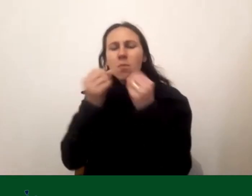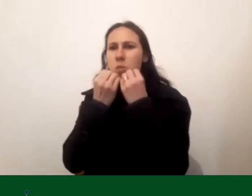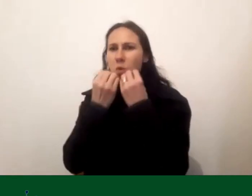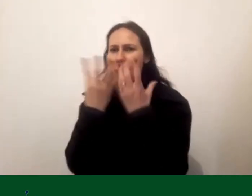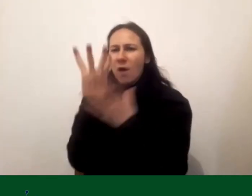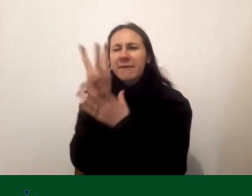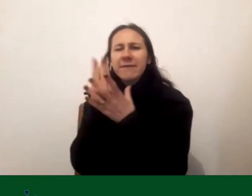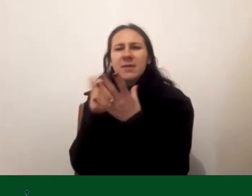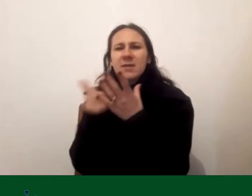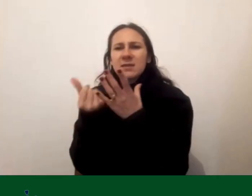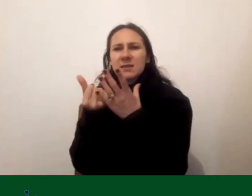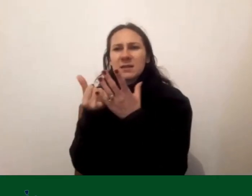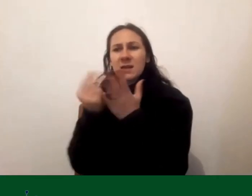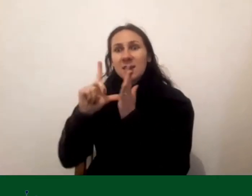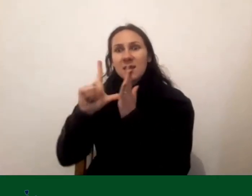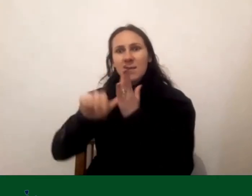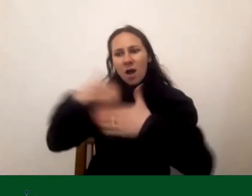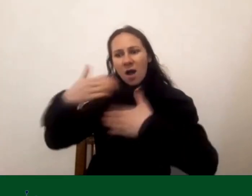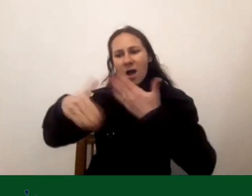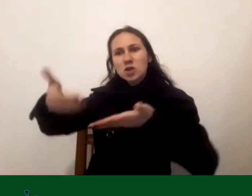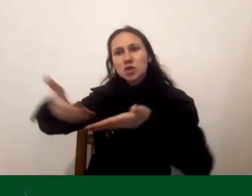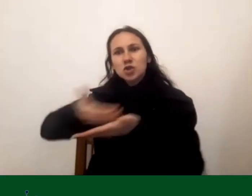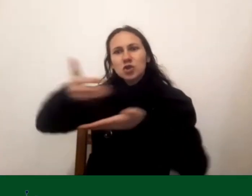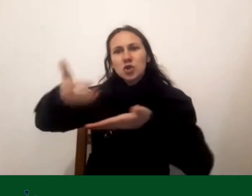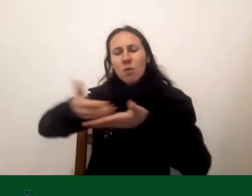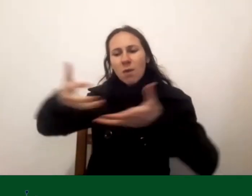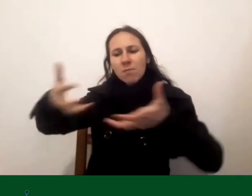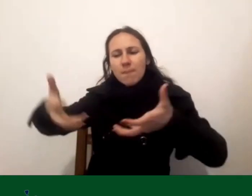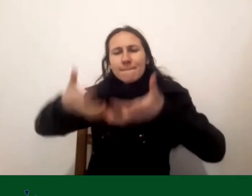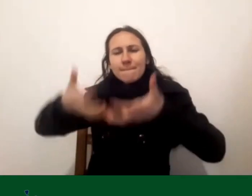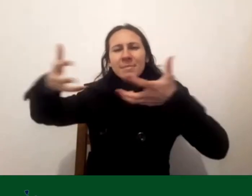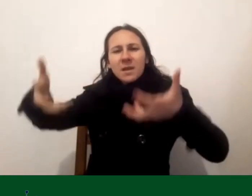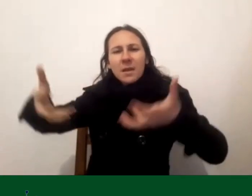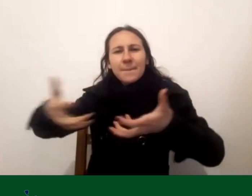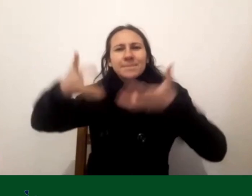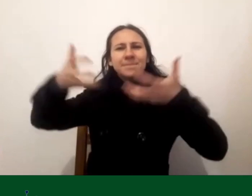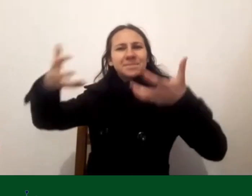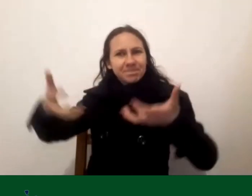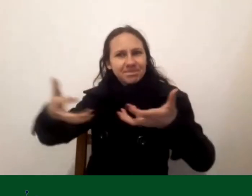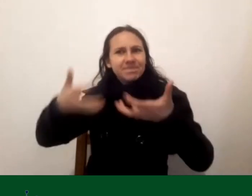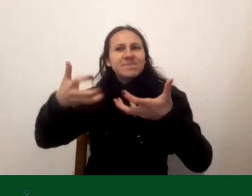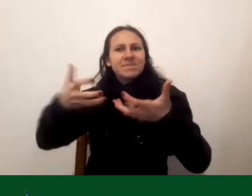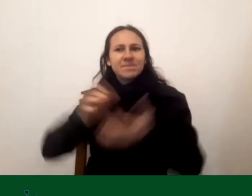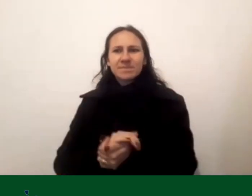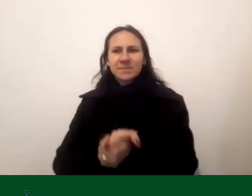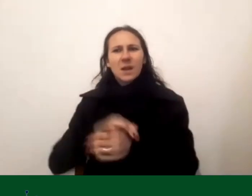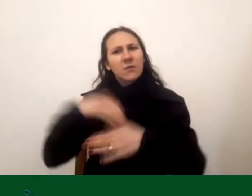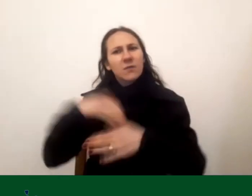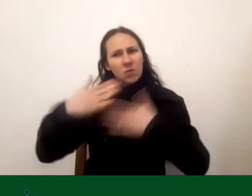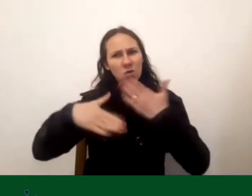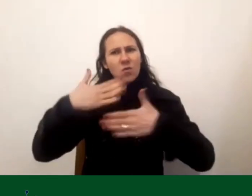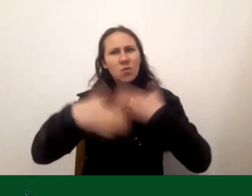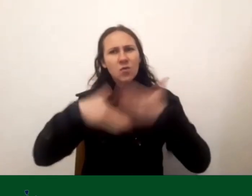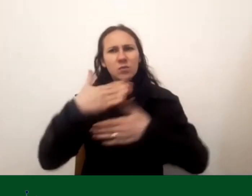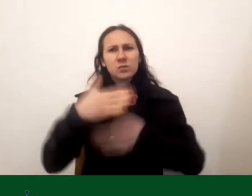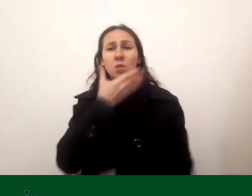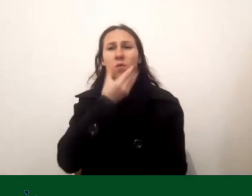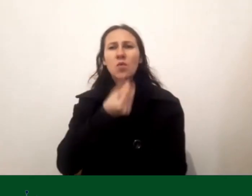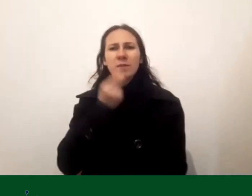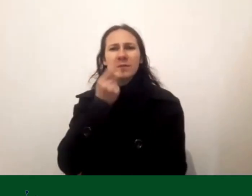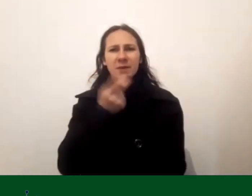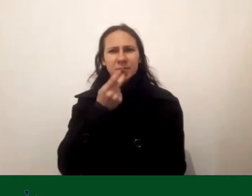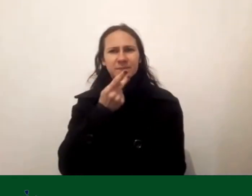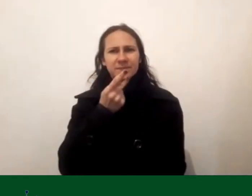sopa começou a engrossar. Depois de um tempinho, ele ainda disse: "Olha, essa